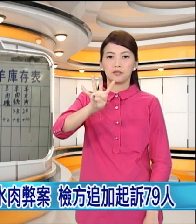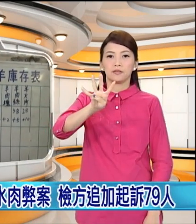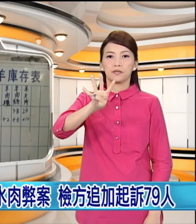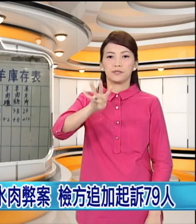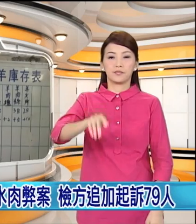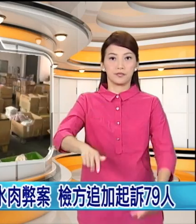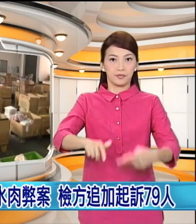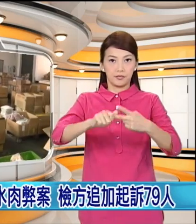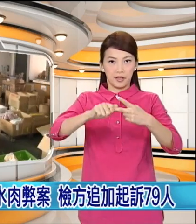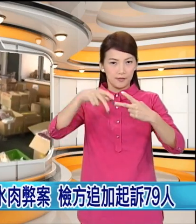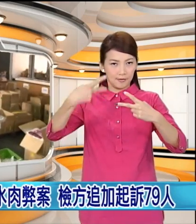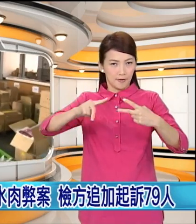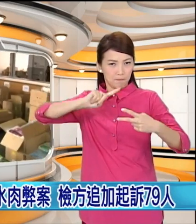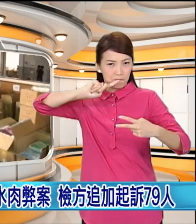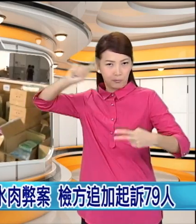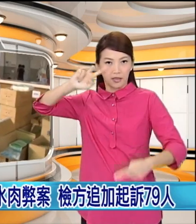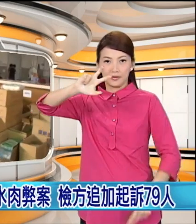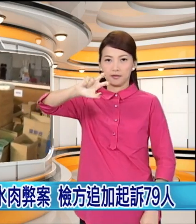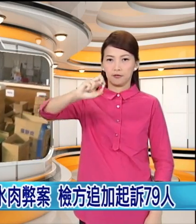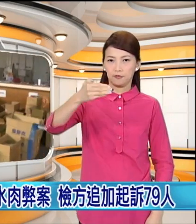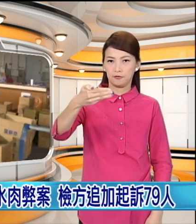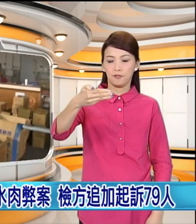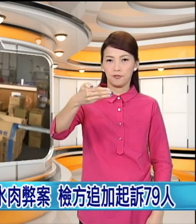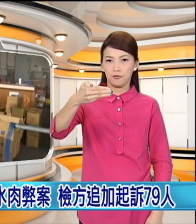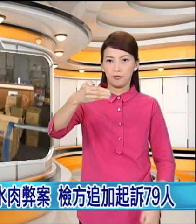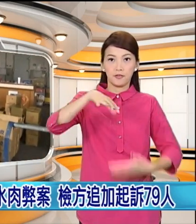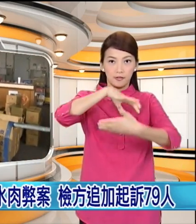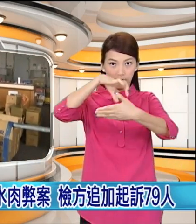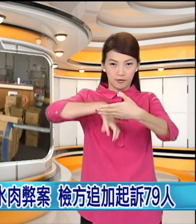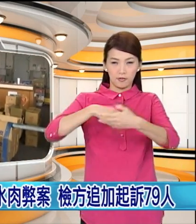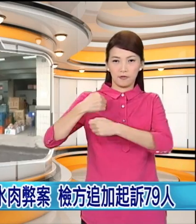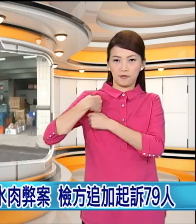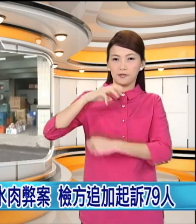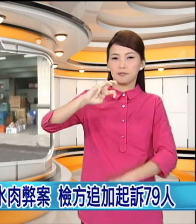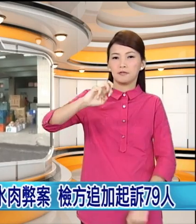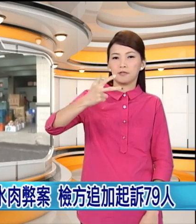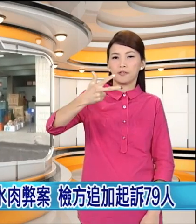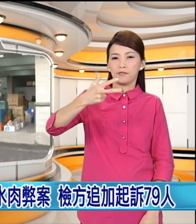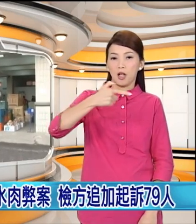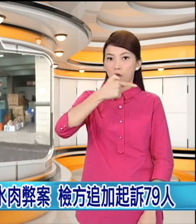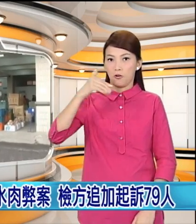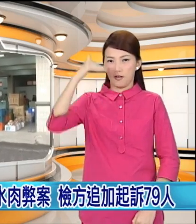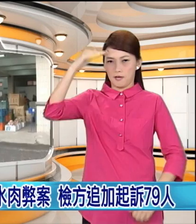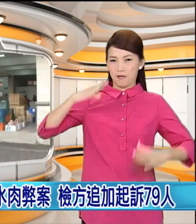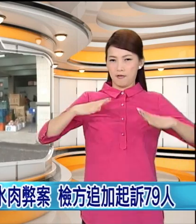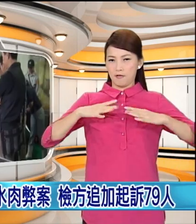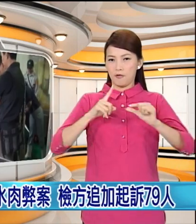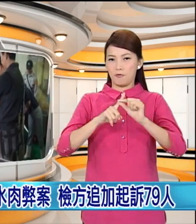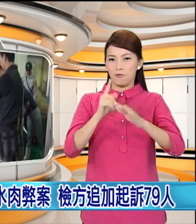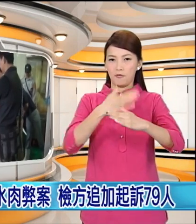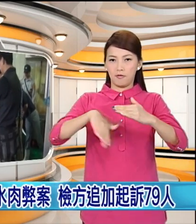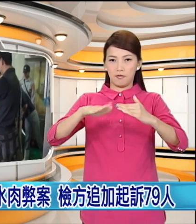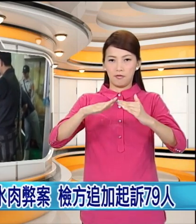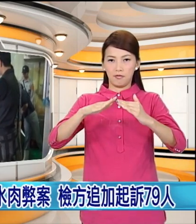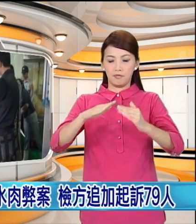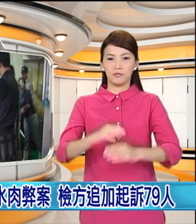诉79名被告，其中还包括37名军人，最高阶级是中校。